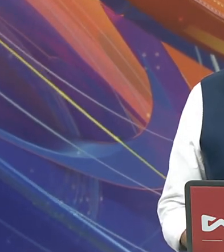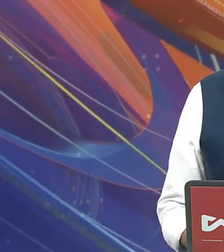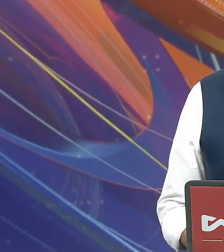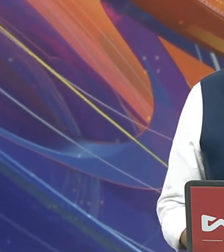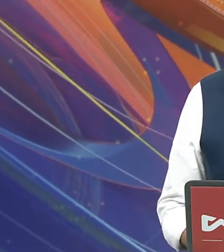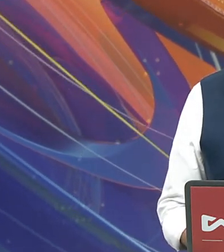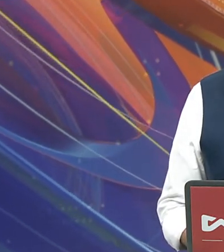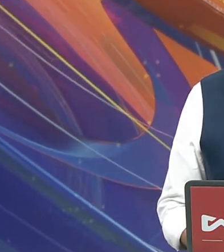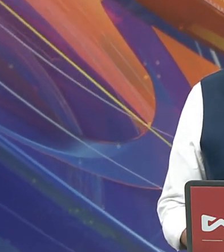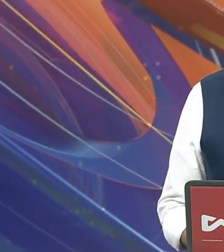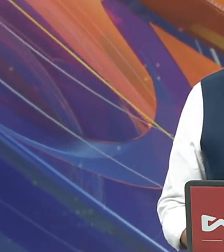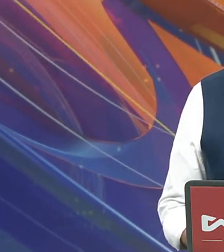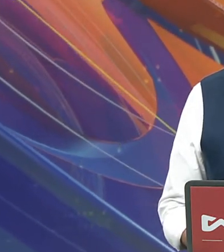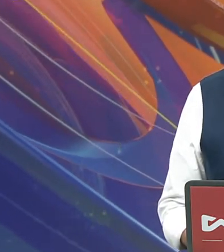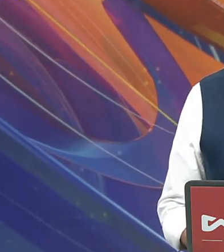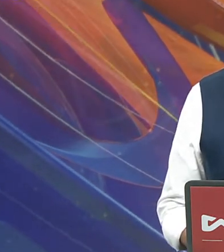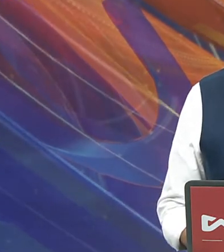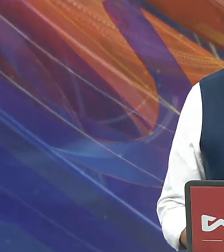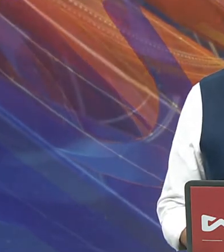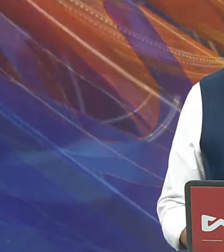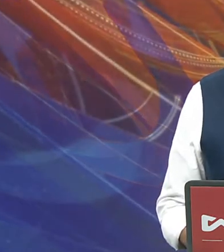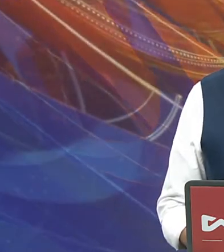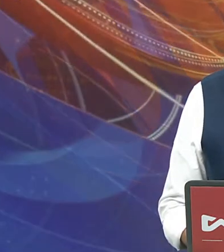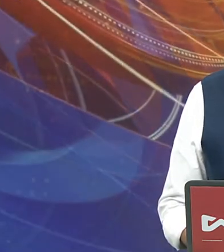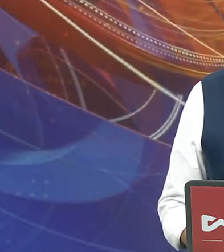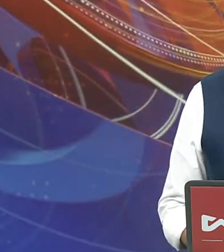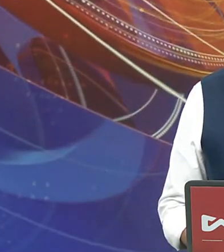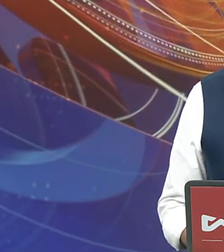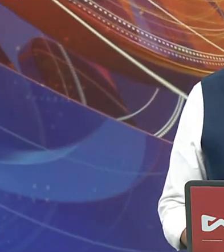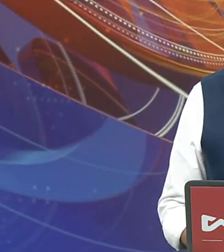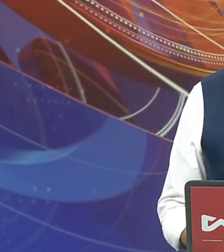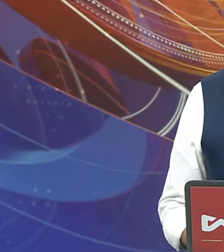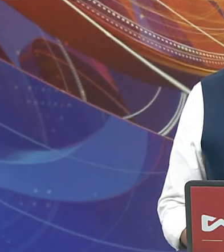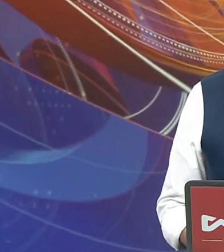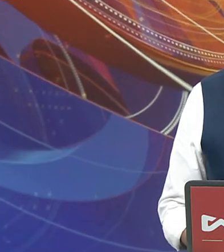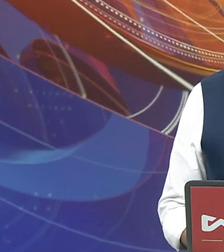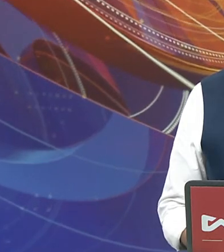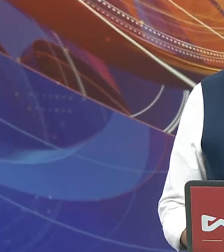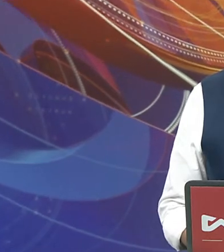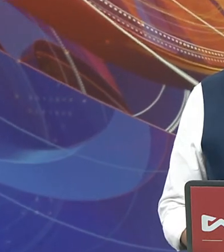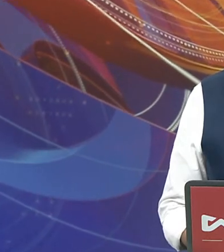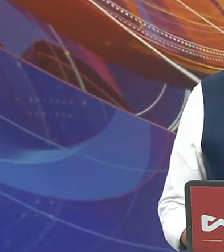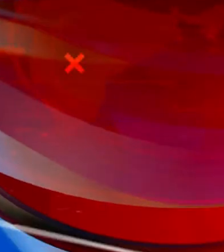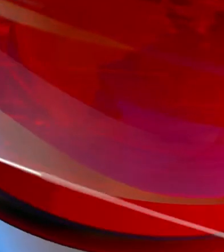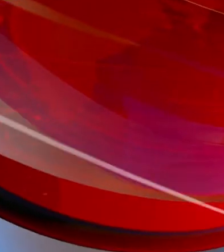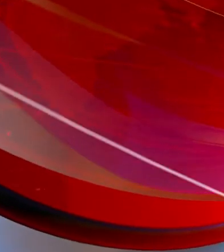किए। तो इस विशेष समाचार बुलेटिन में बस इतना ही। हमारी पूरी टीम को दीजिए इजाजत। नमस्कार।